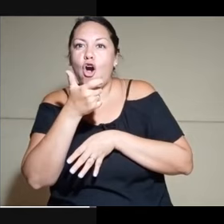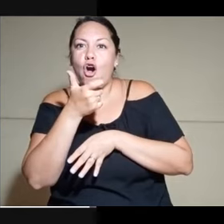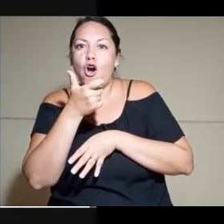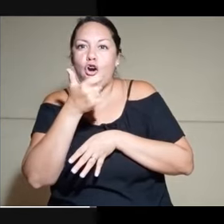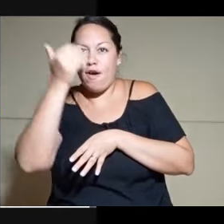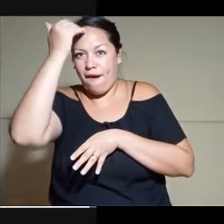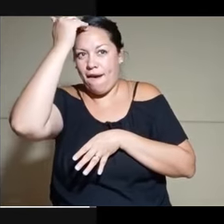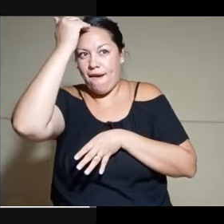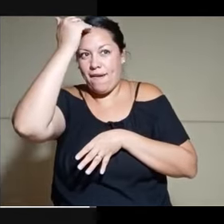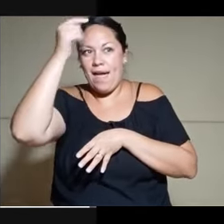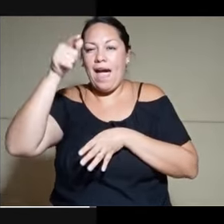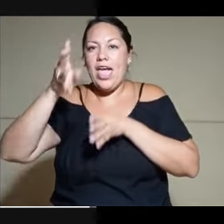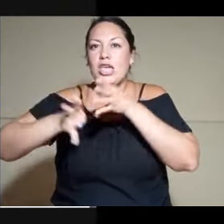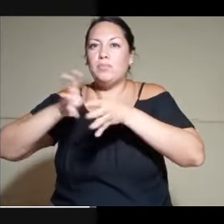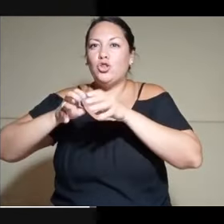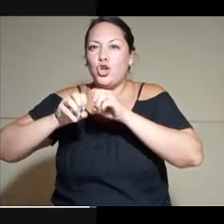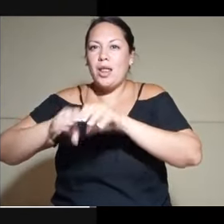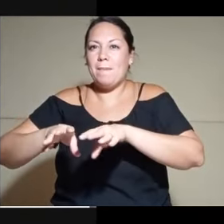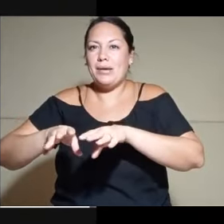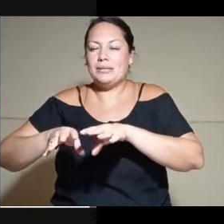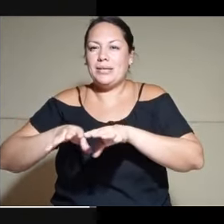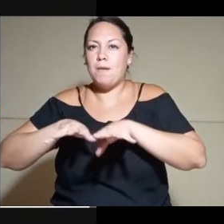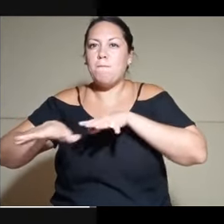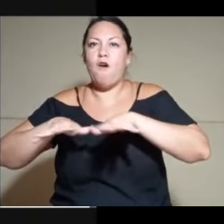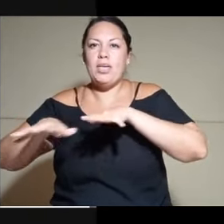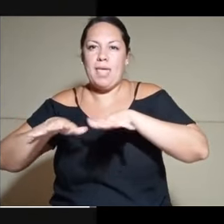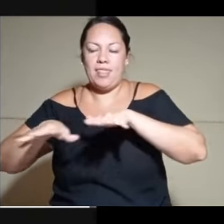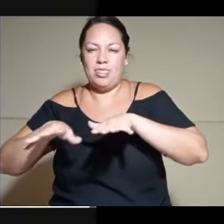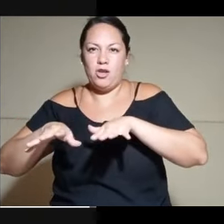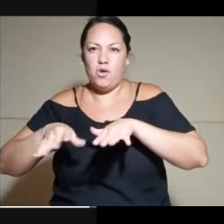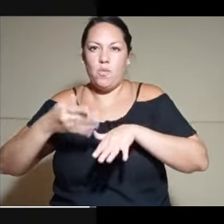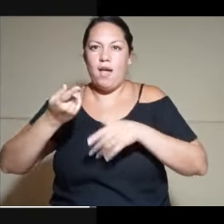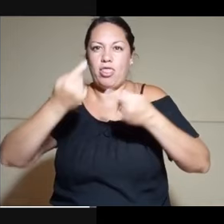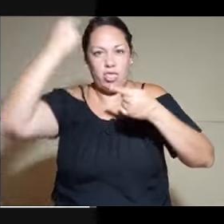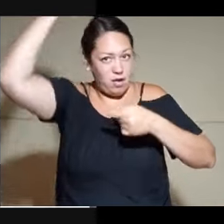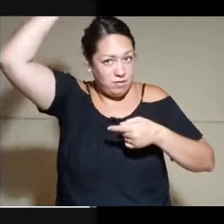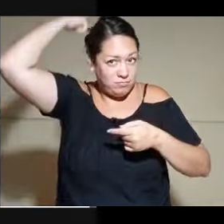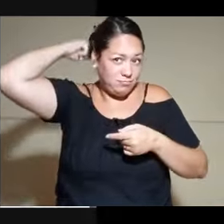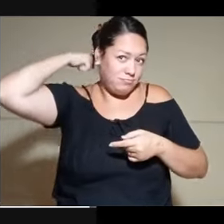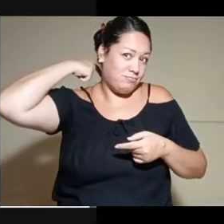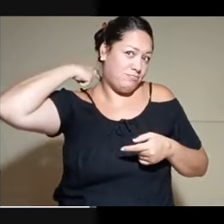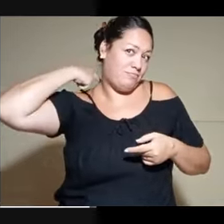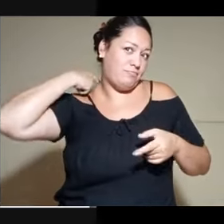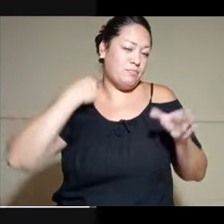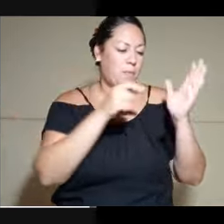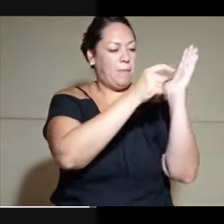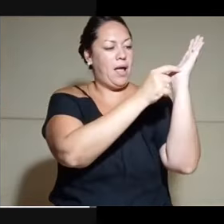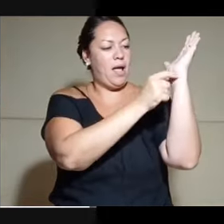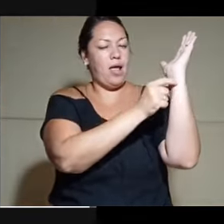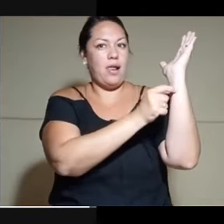motora primaria y el área motora secundaria. El área motora primaria hasta acá es esta rojita. Acá se inicia el acto motor,